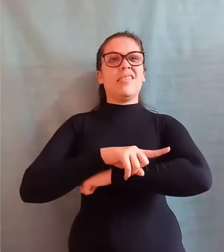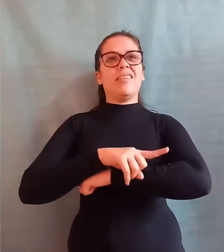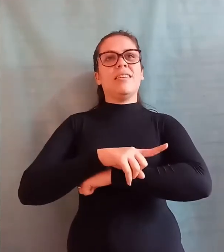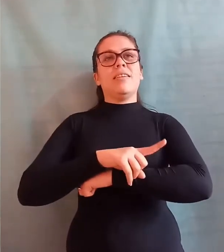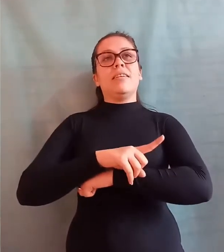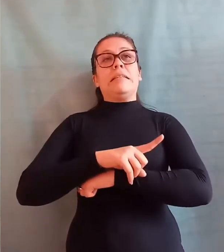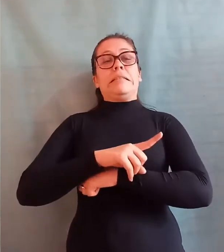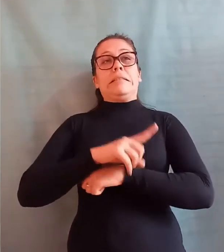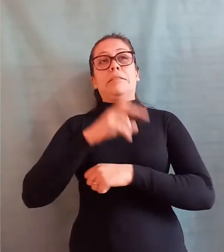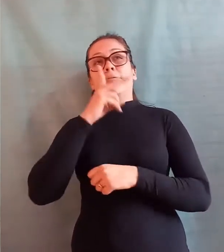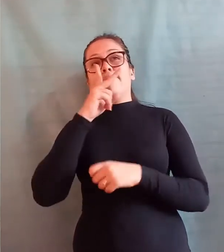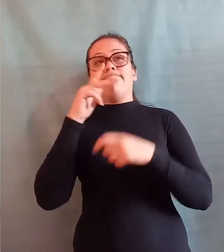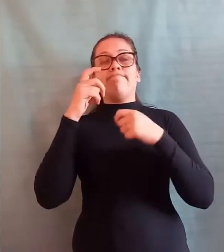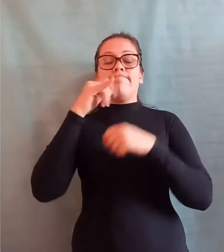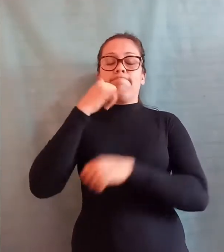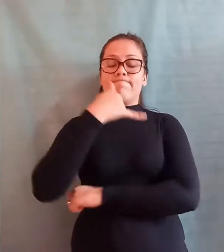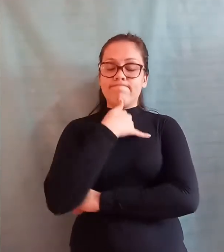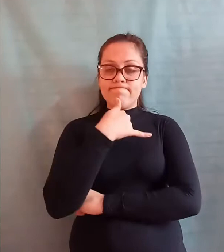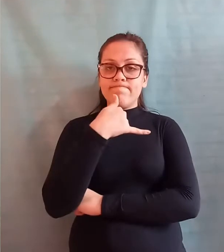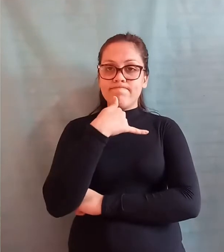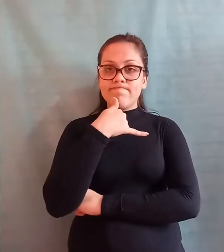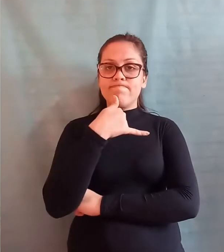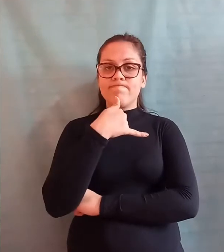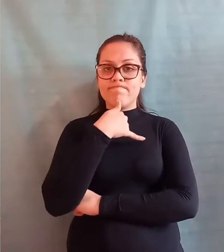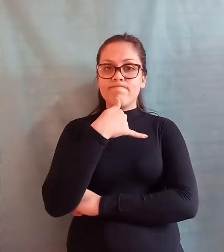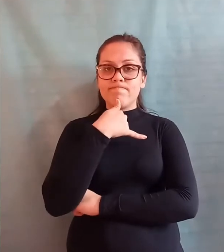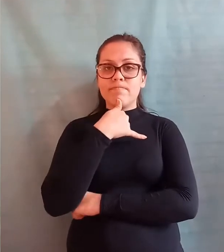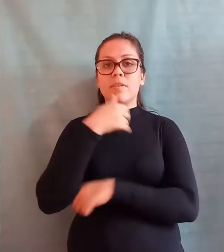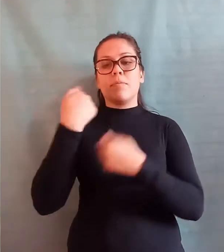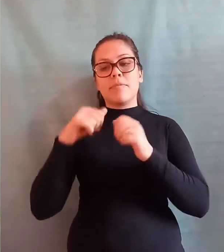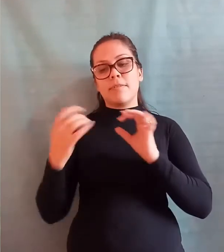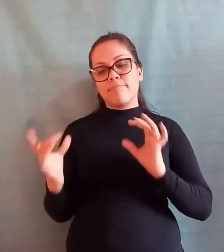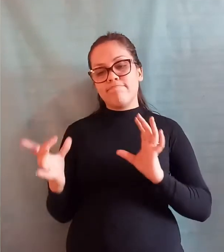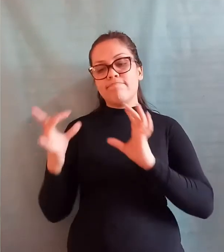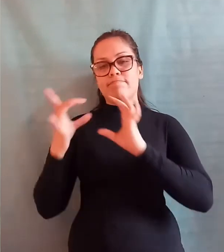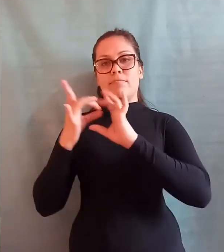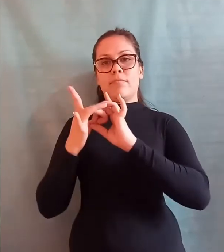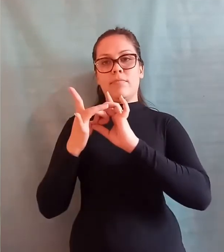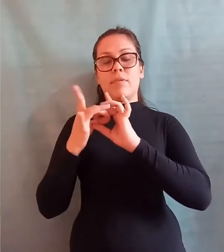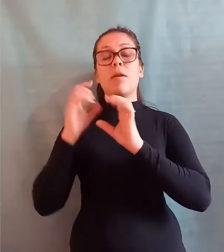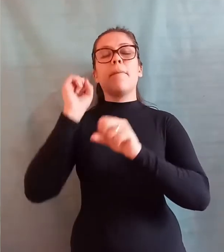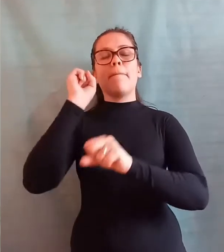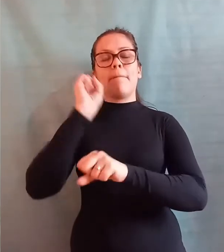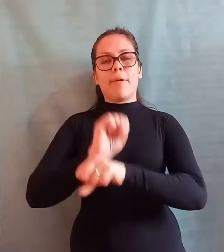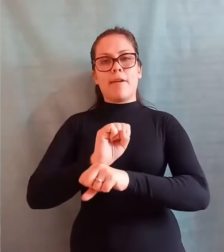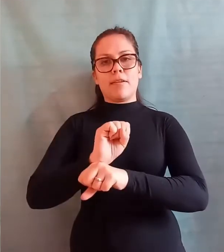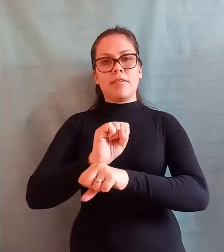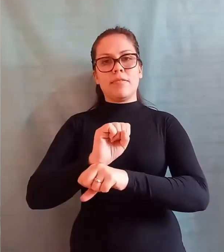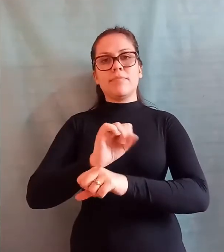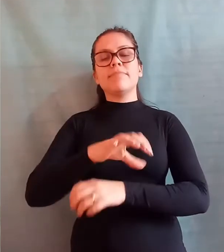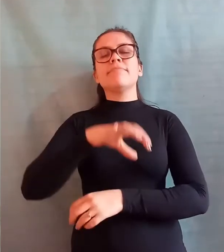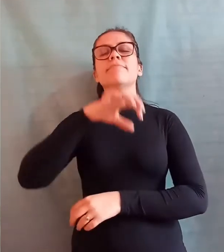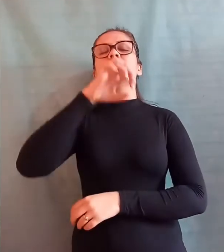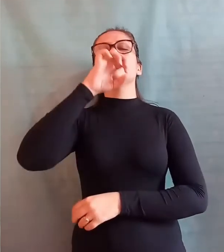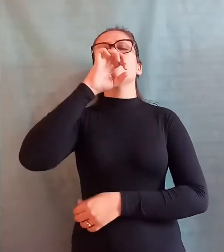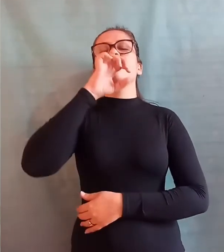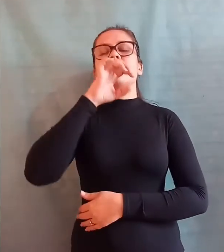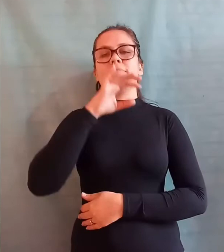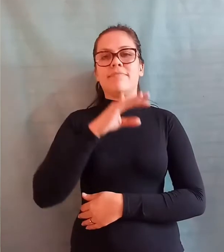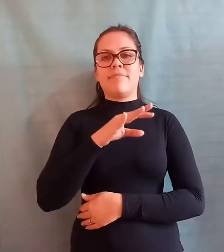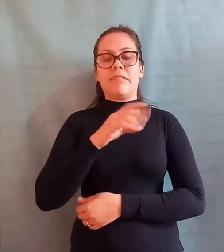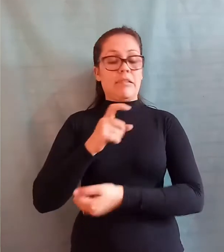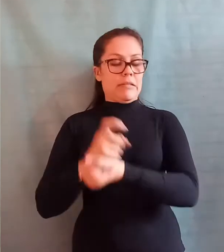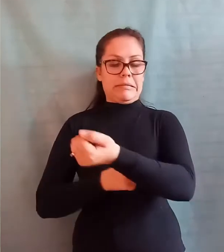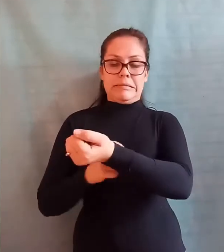e precisa se centrar. Tá muito triste, precisa voltar a te conectar, pode parar e respirar.